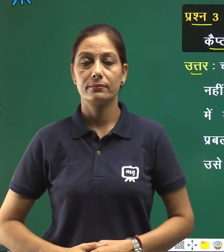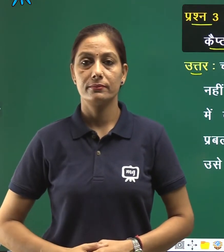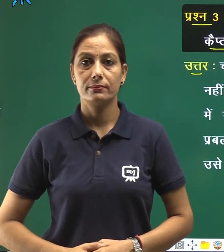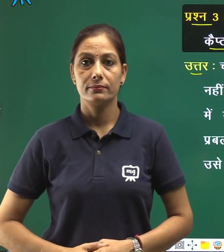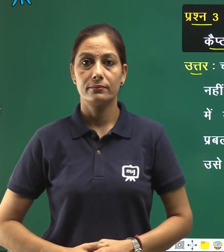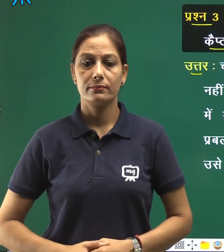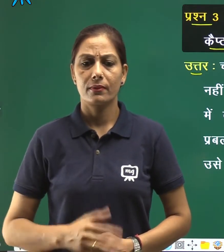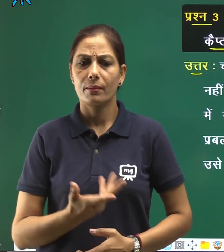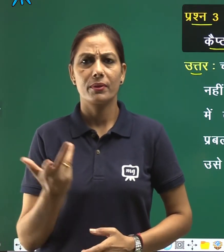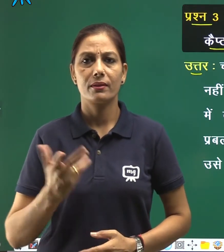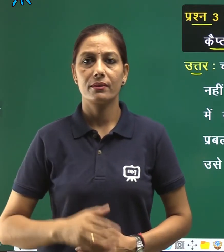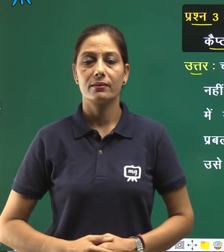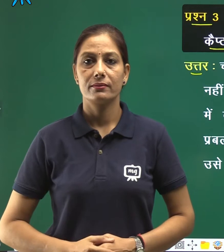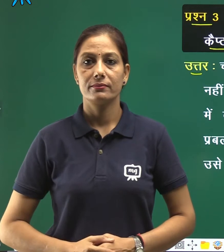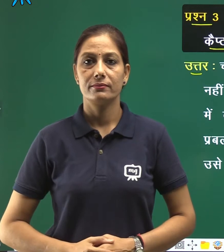कभी